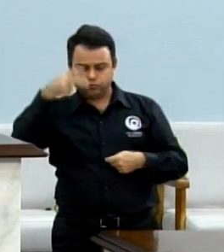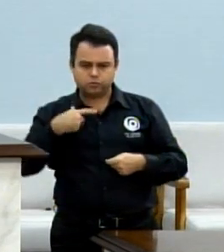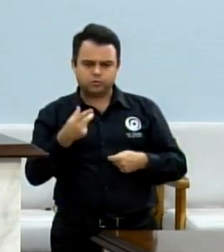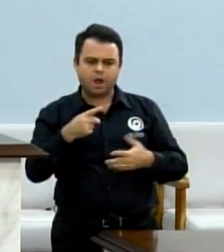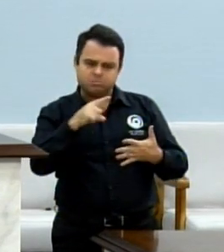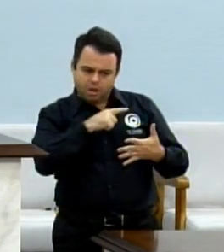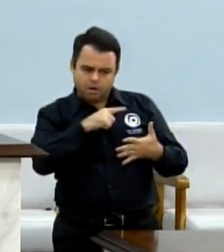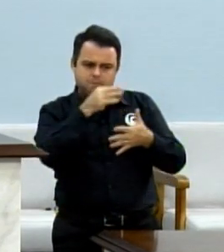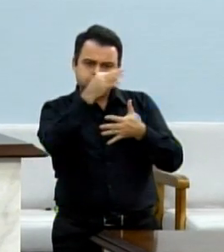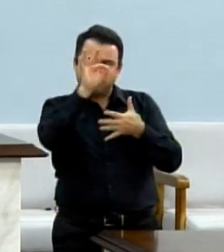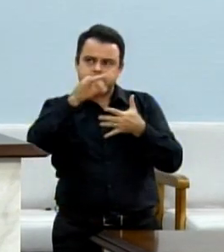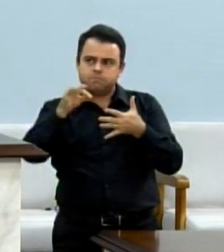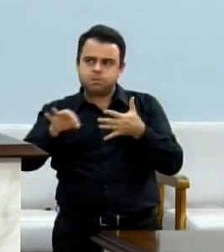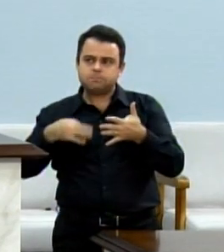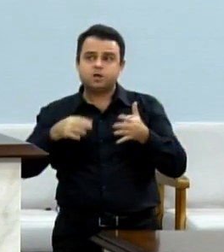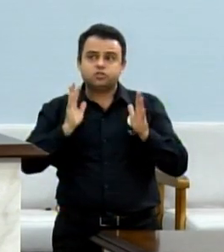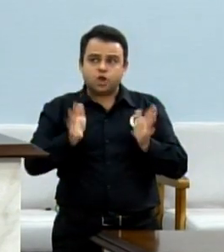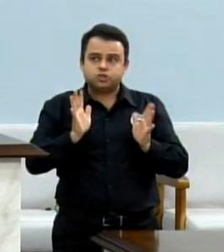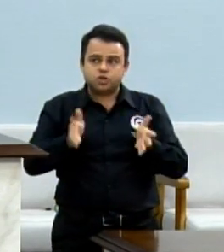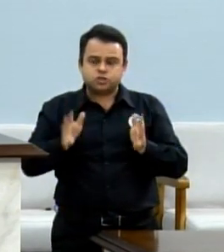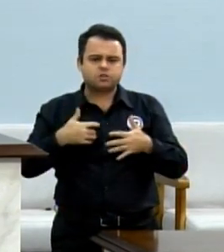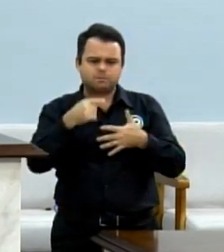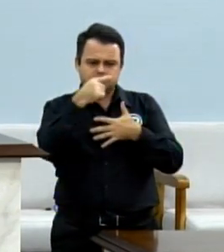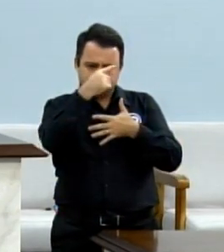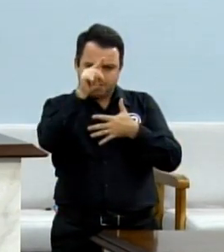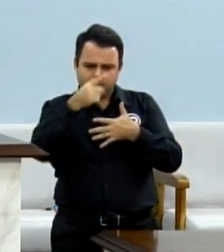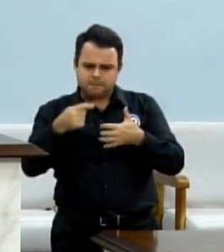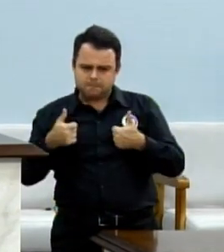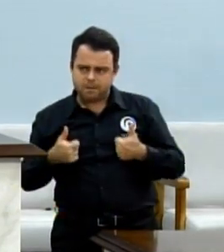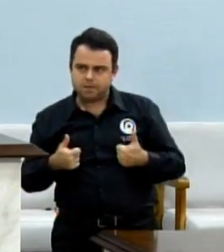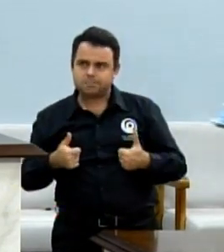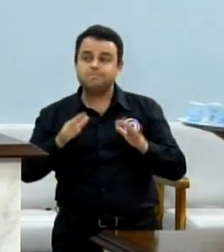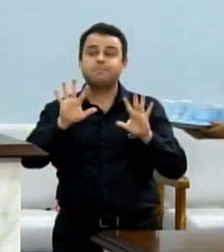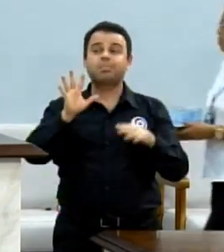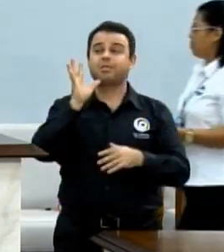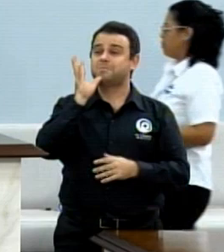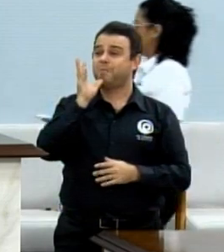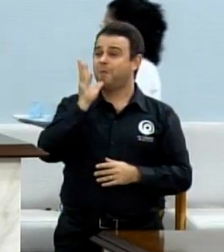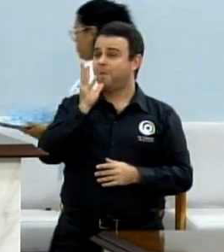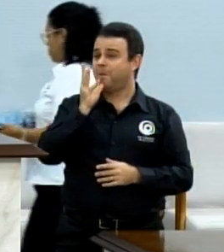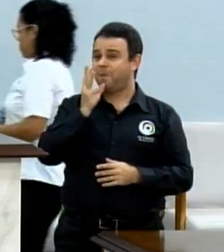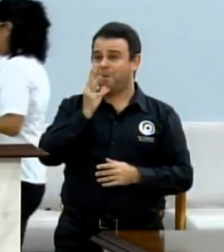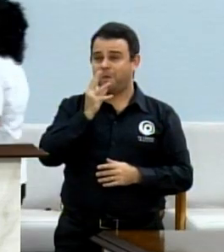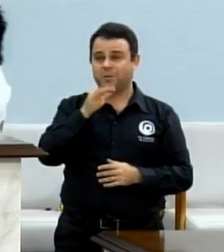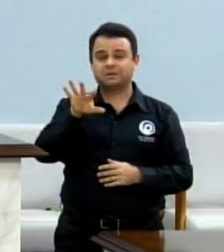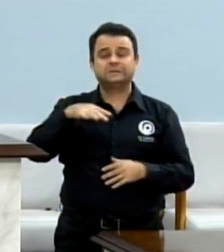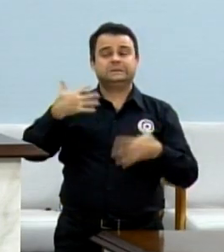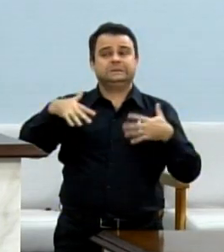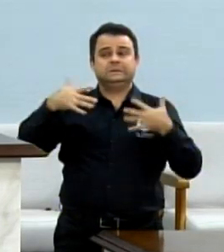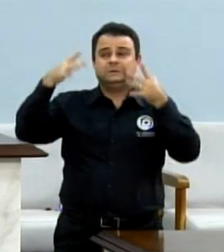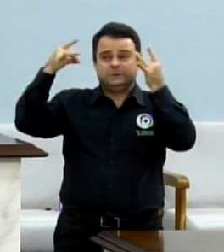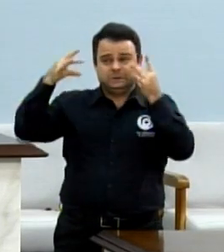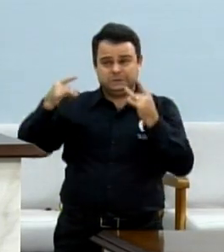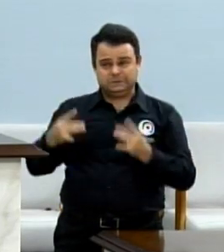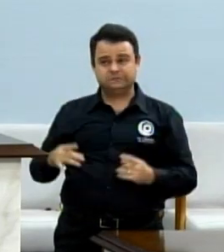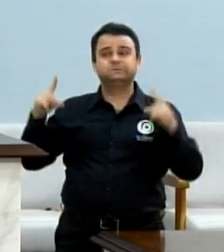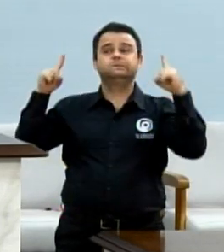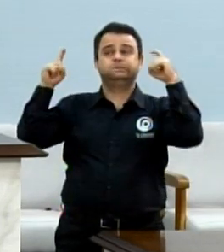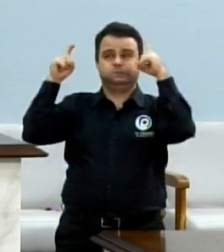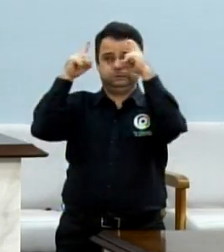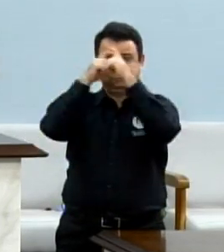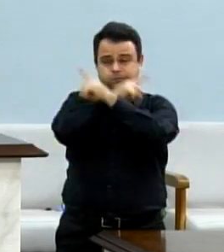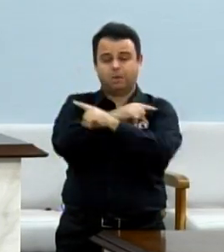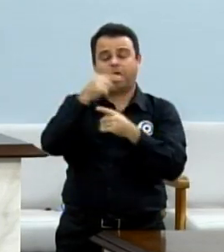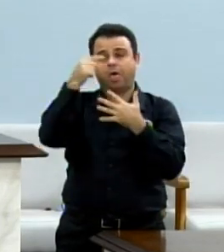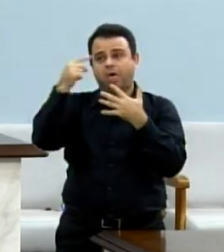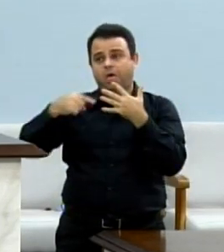software, só que o que acontece? A adequação ela é muito mais demorada e muito mais complexa do que a gente imagina, né? A